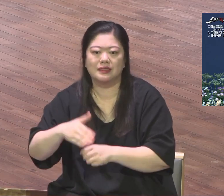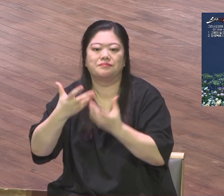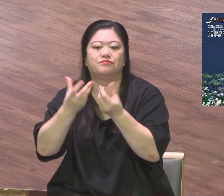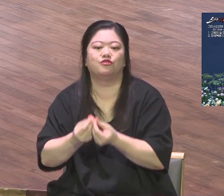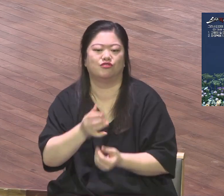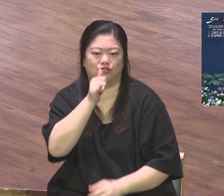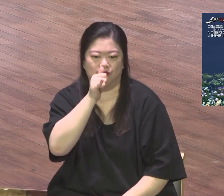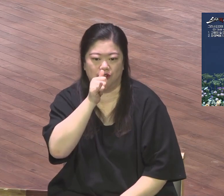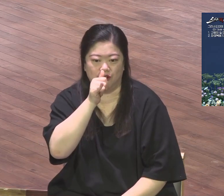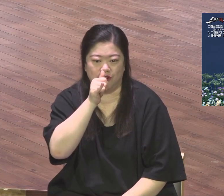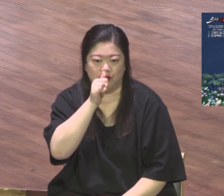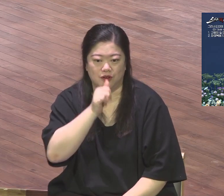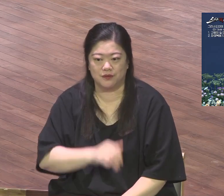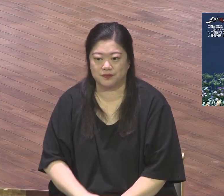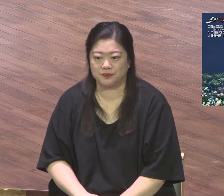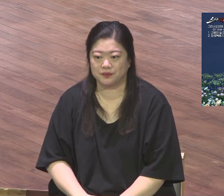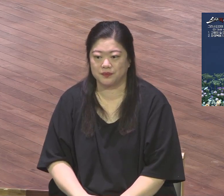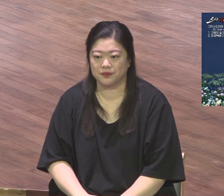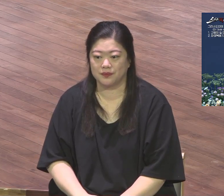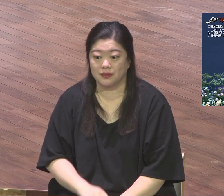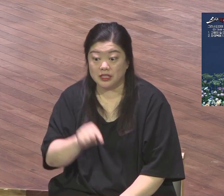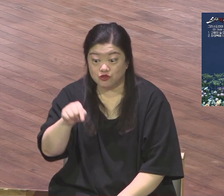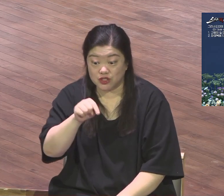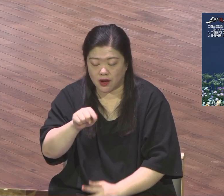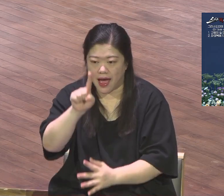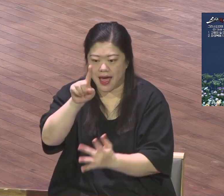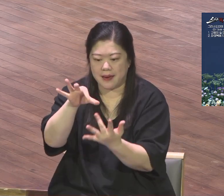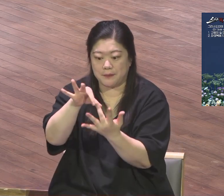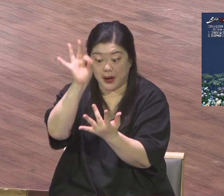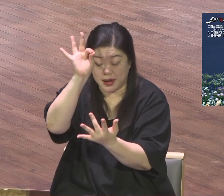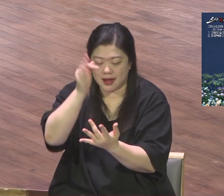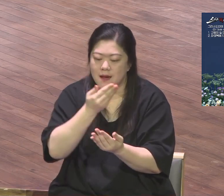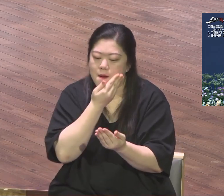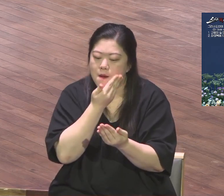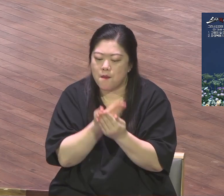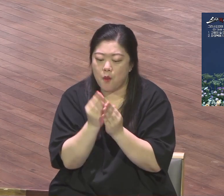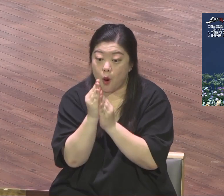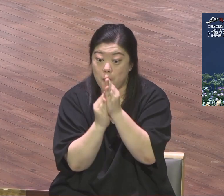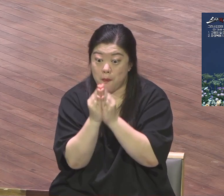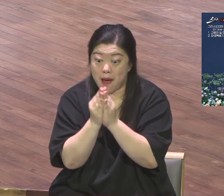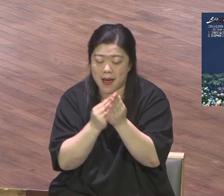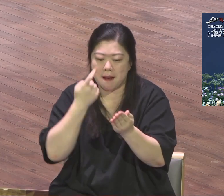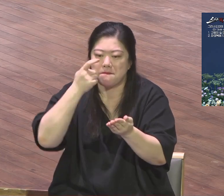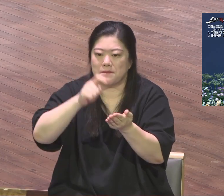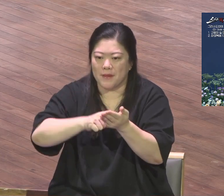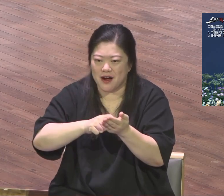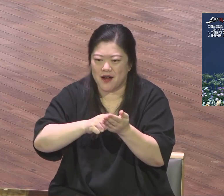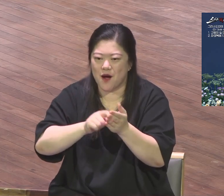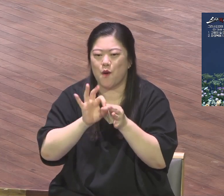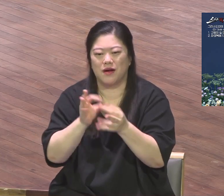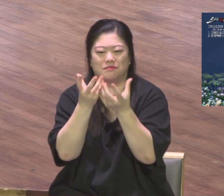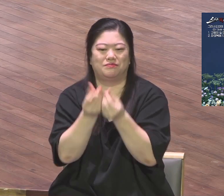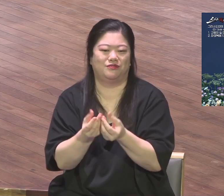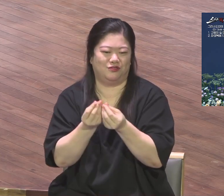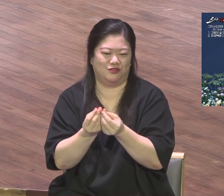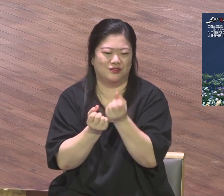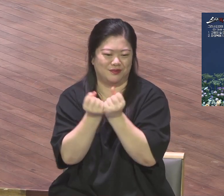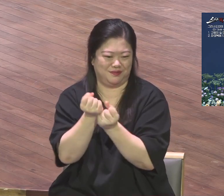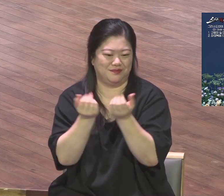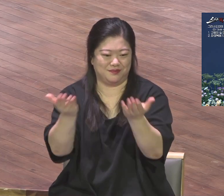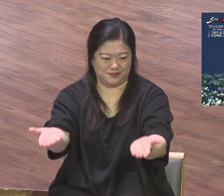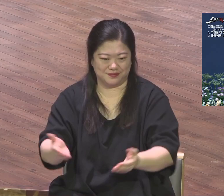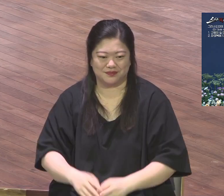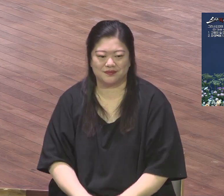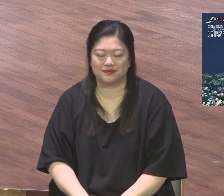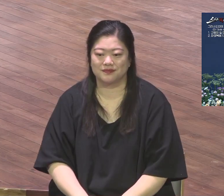통해서 이 그리스도인의 이 가치관의 문제를 좀 들여다보려고 합니다. 여러분